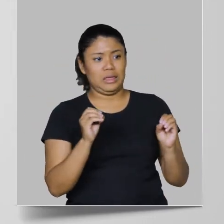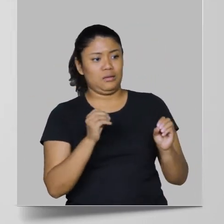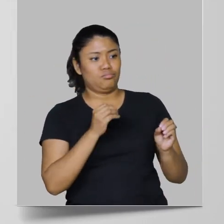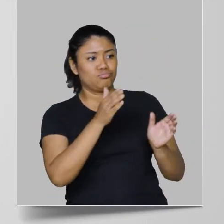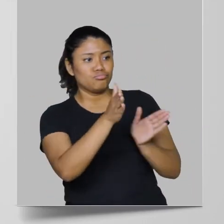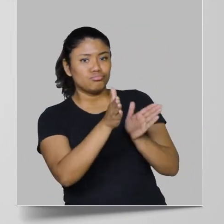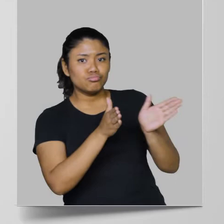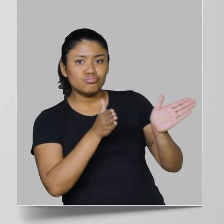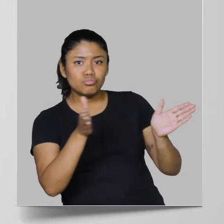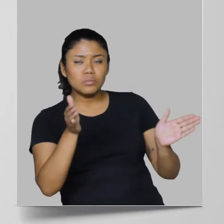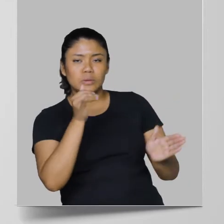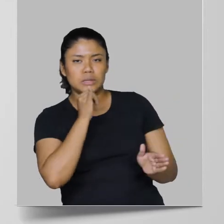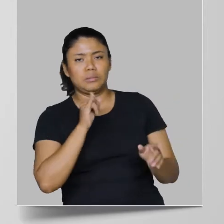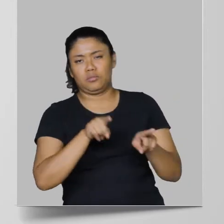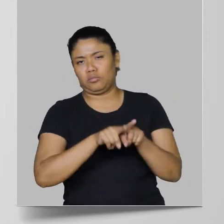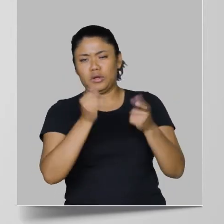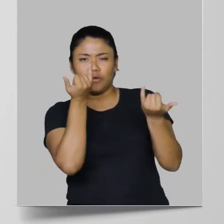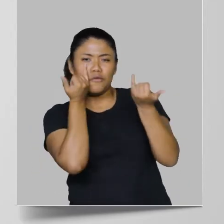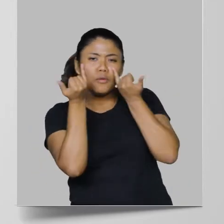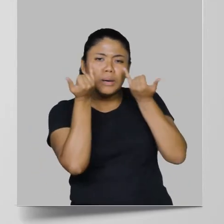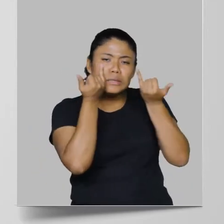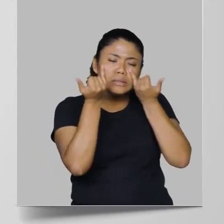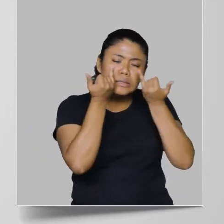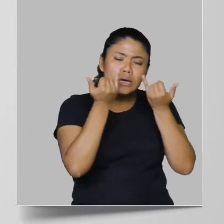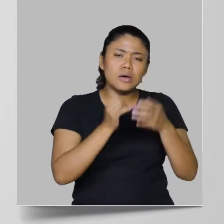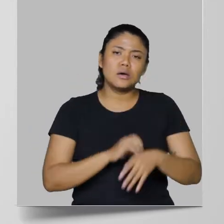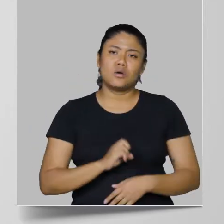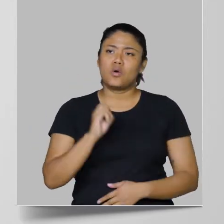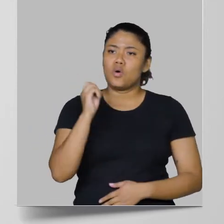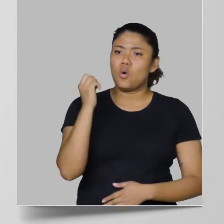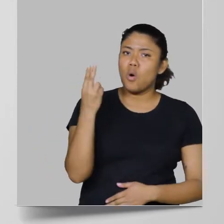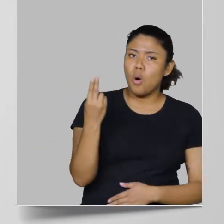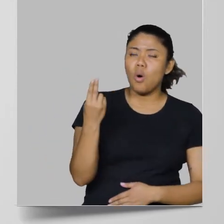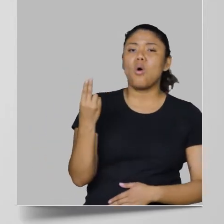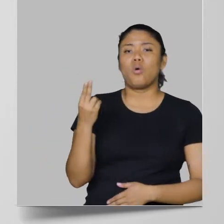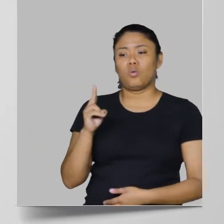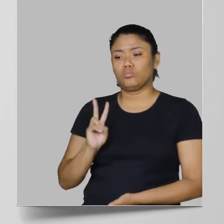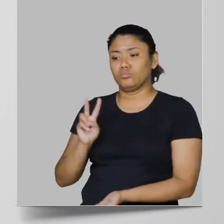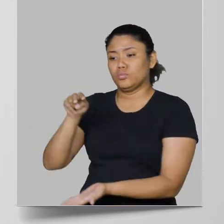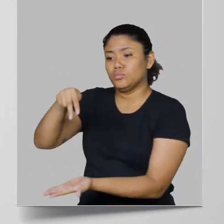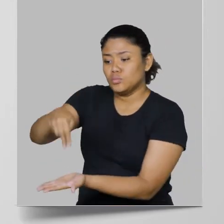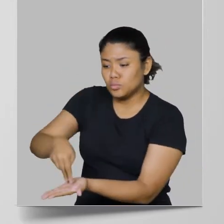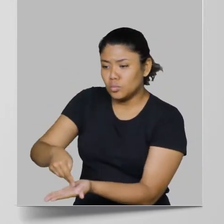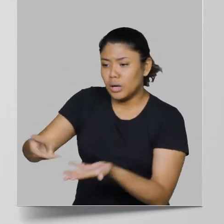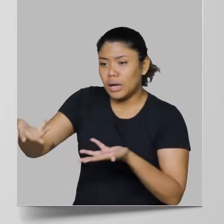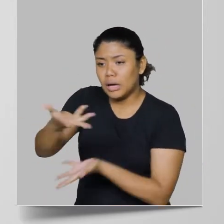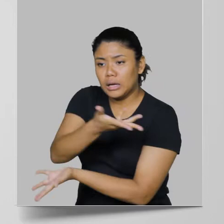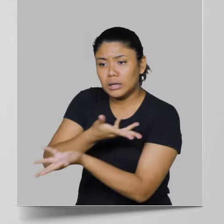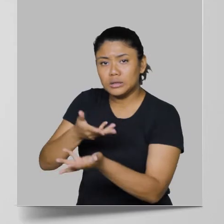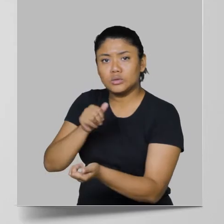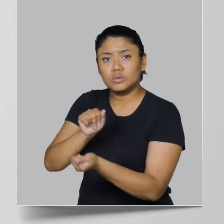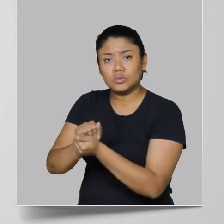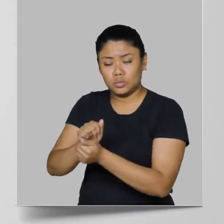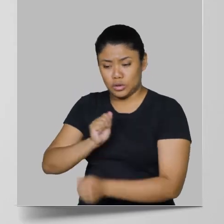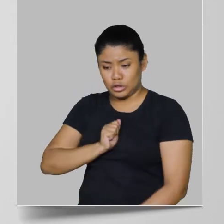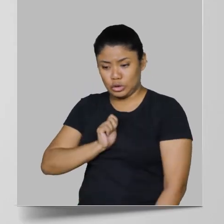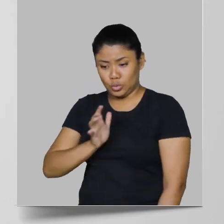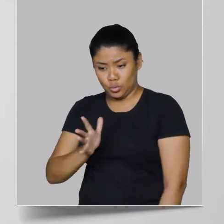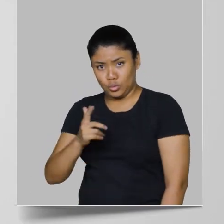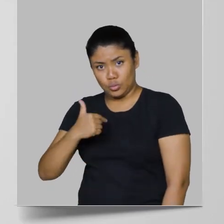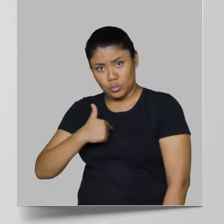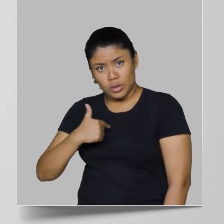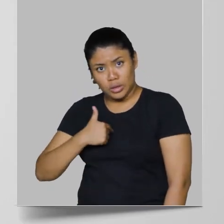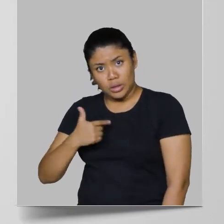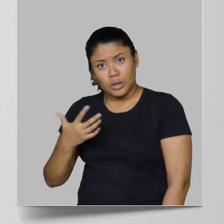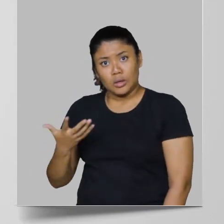no sentido informacional, no sentido das atitudes das pessoas para comigo, para com as pessoas com